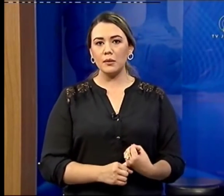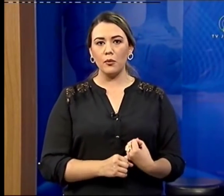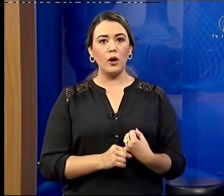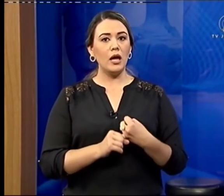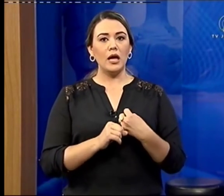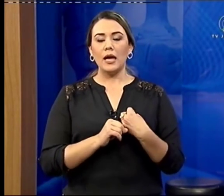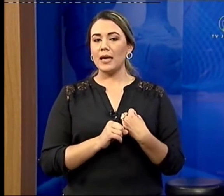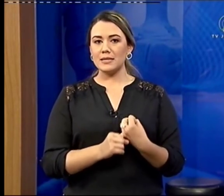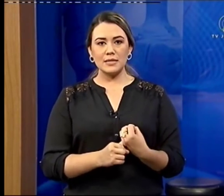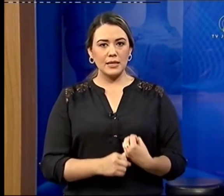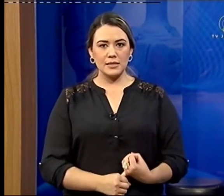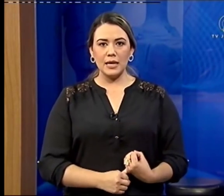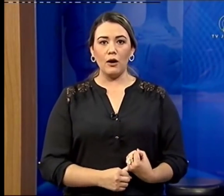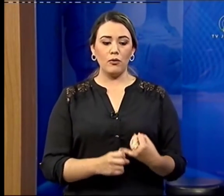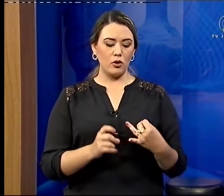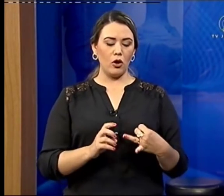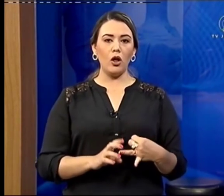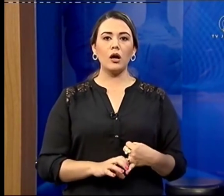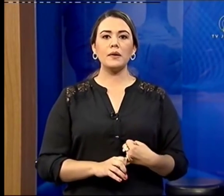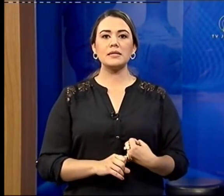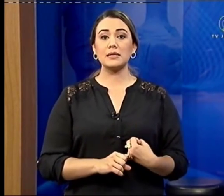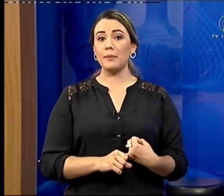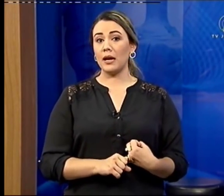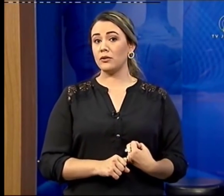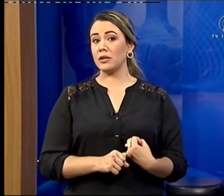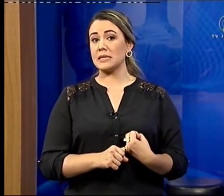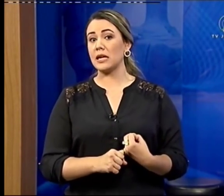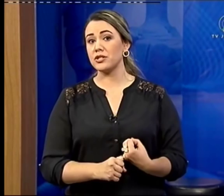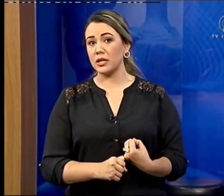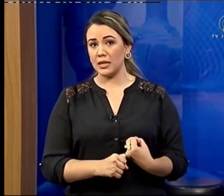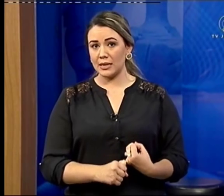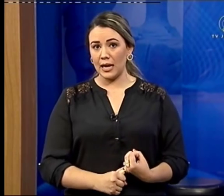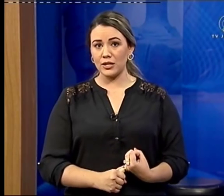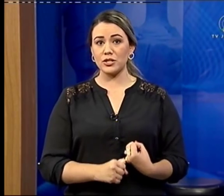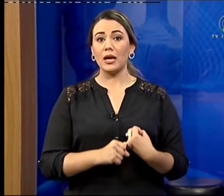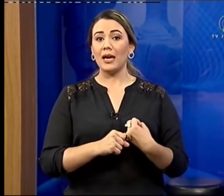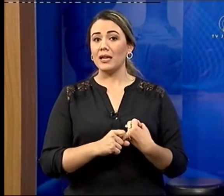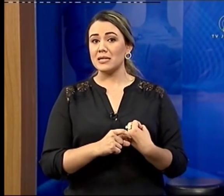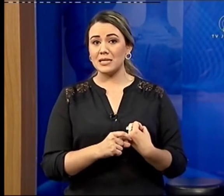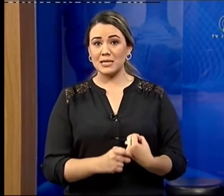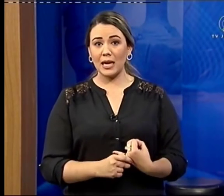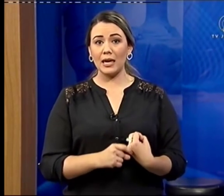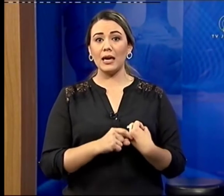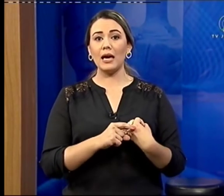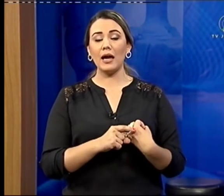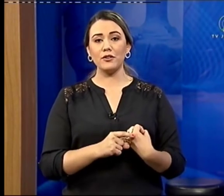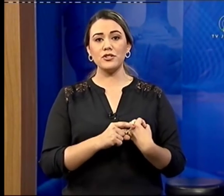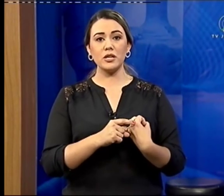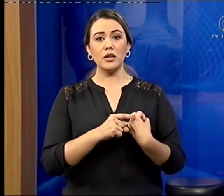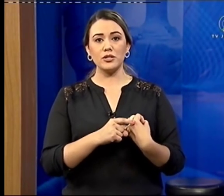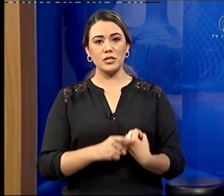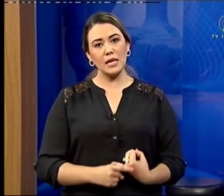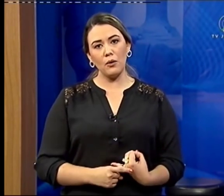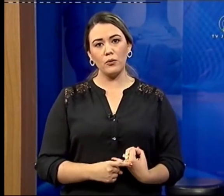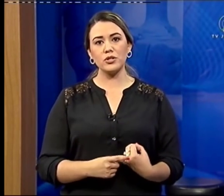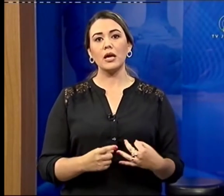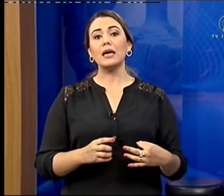mínimo existencial, que colocam esses trabalhadores sem dignidade, sem garantia de saúde,